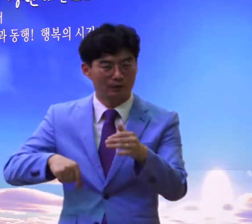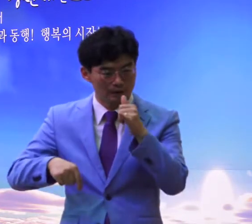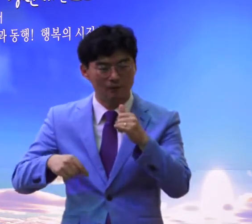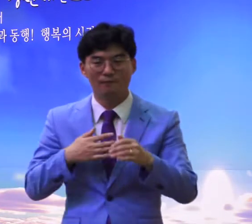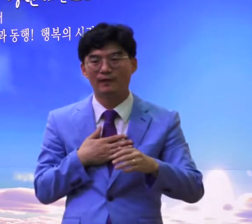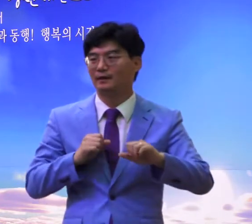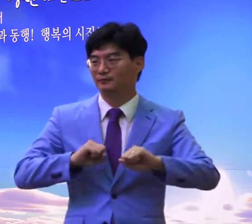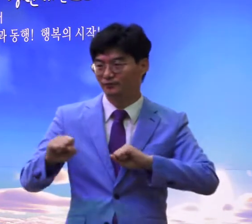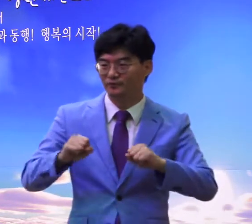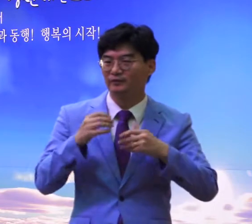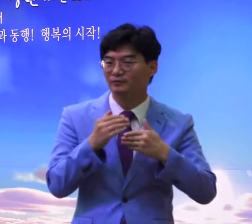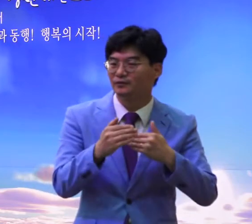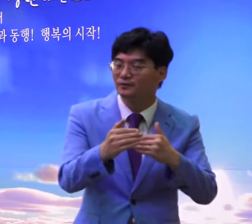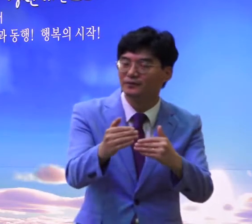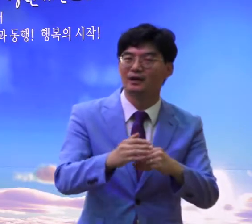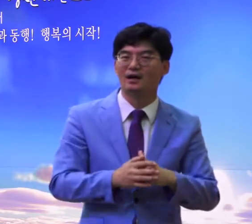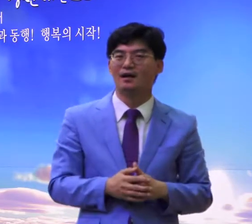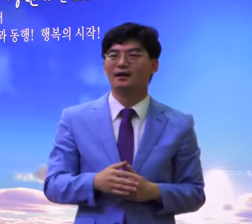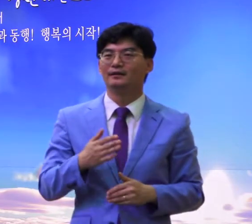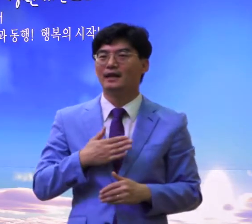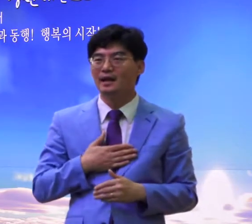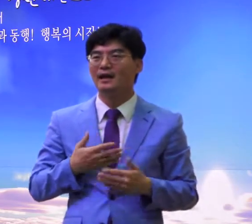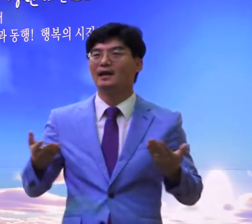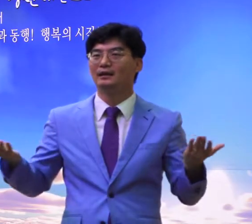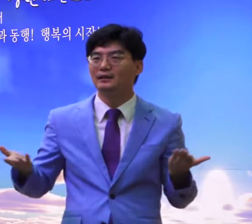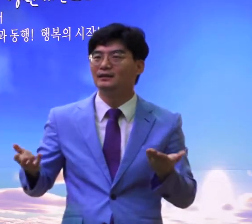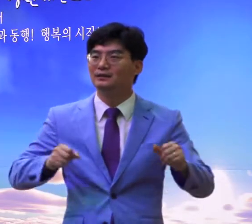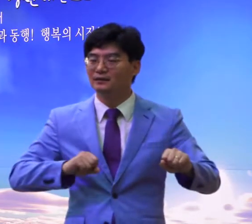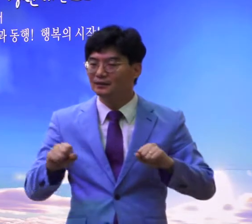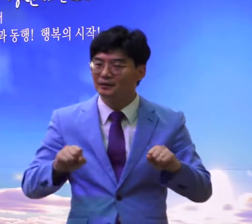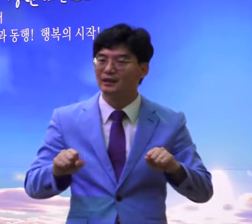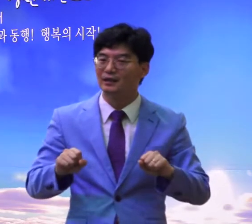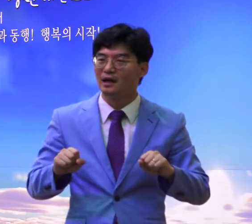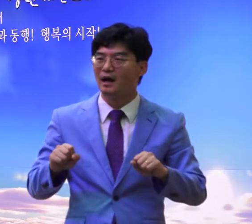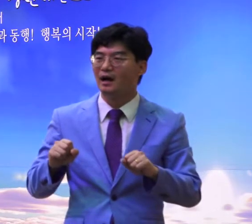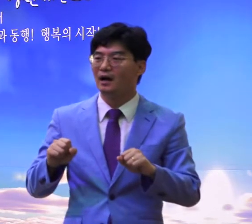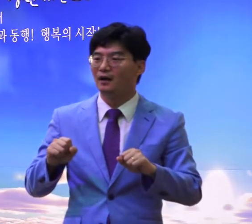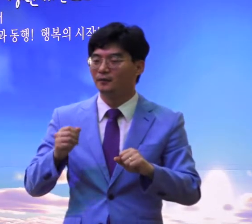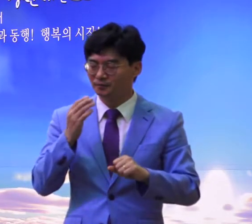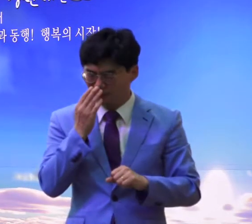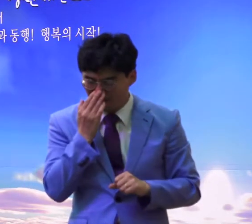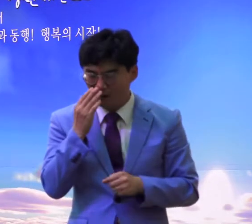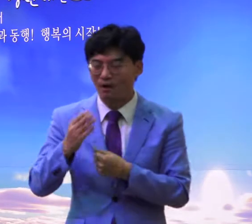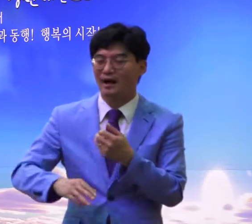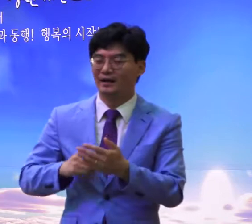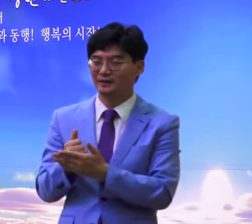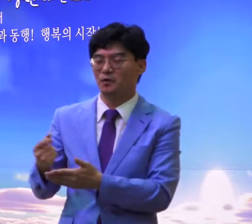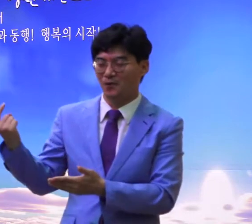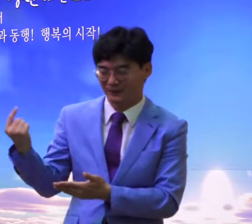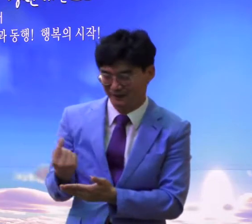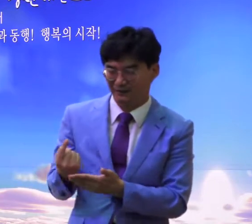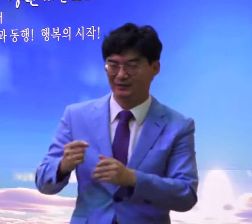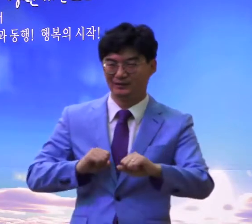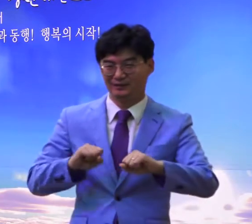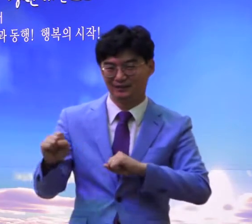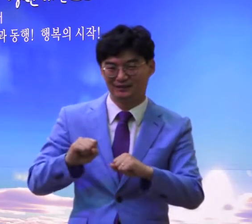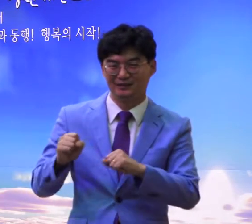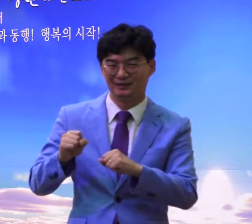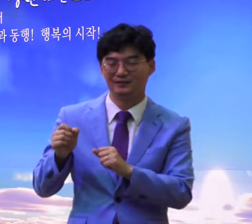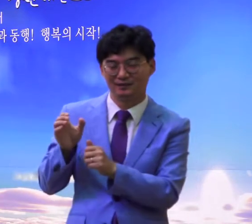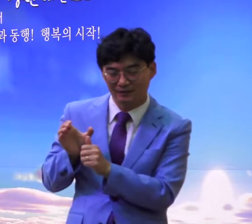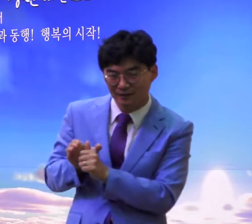나의 삶을 주님께 드리고 주님이 일하시도록 내어놓는 그런 신앙인이 되어야 하는 것입니다. 여러분 한 사람 한 사람이 그런